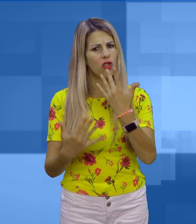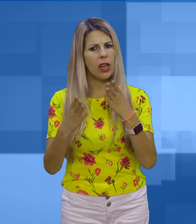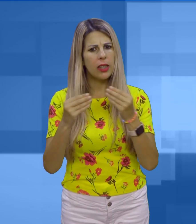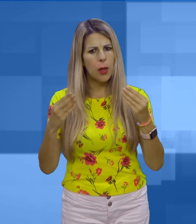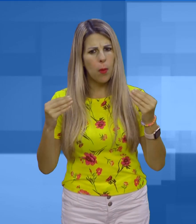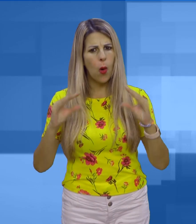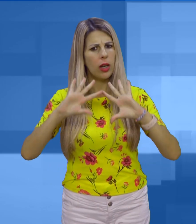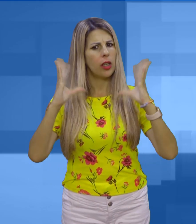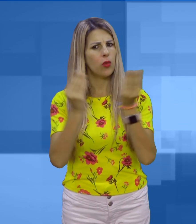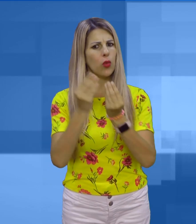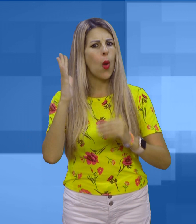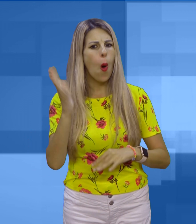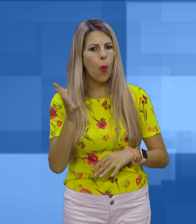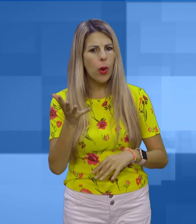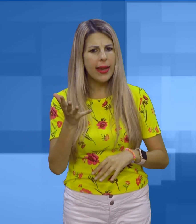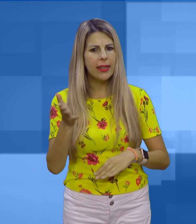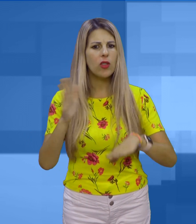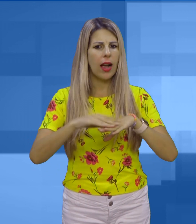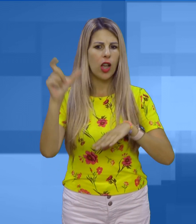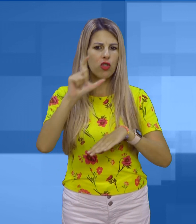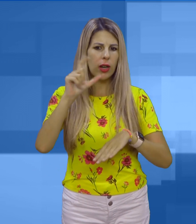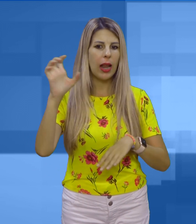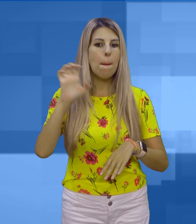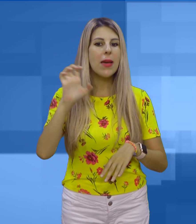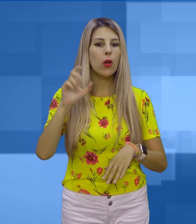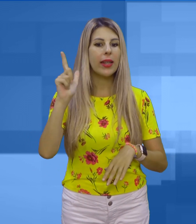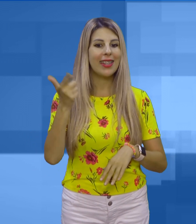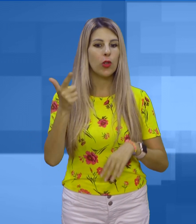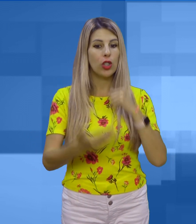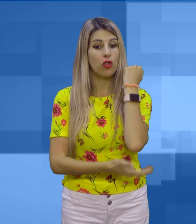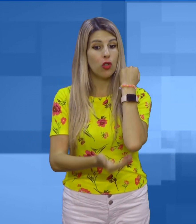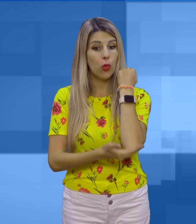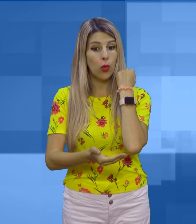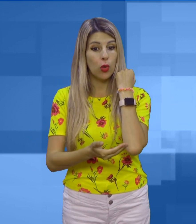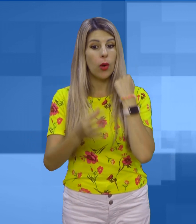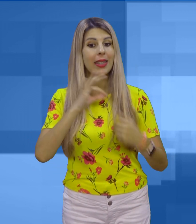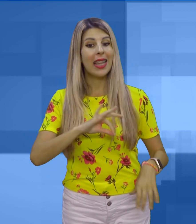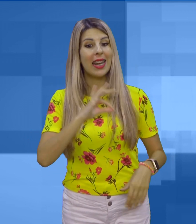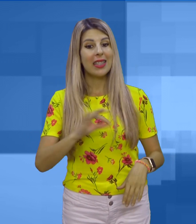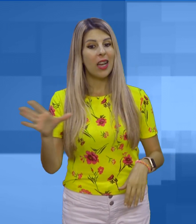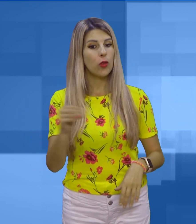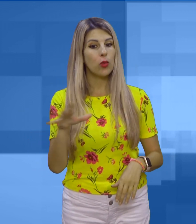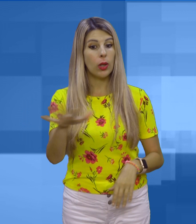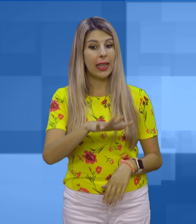causa degli incendi, in tutto 15, che anche nella giornata di mercoledì 12 luglio hanno interessato l'intero territorio